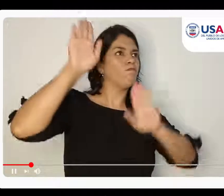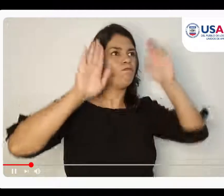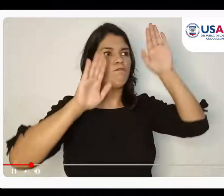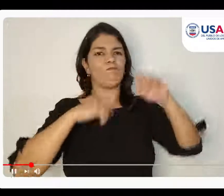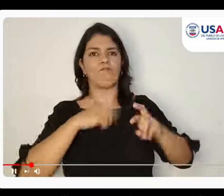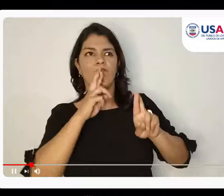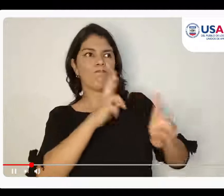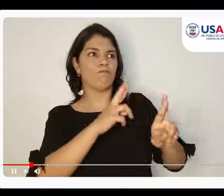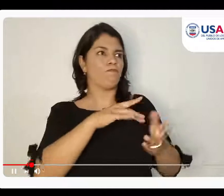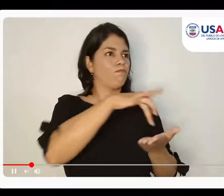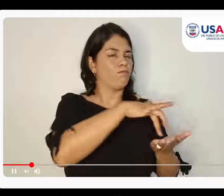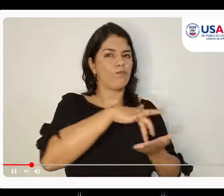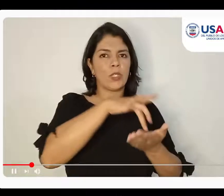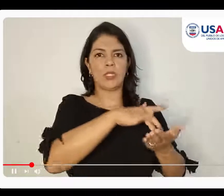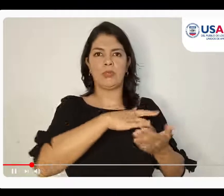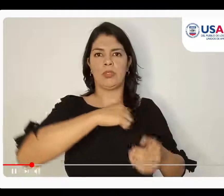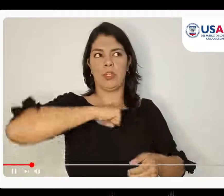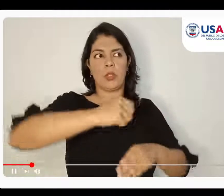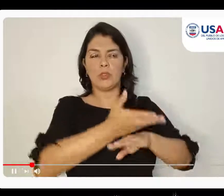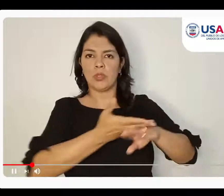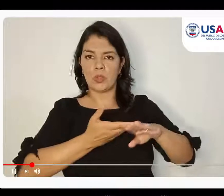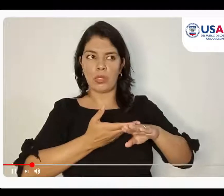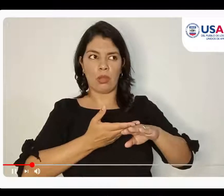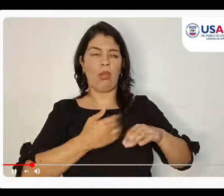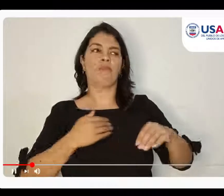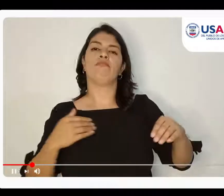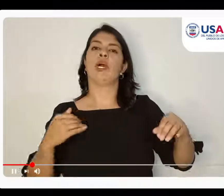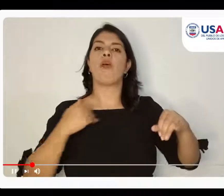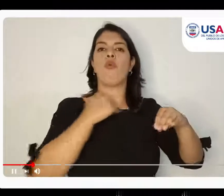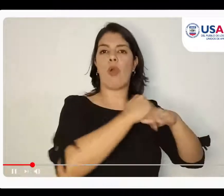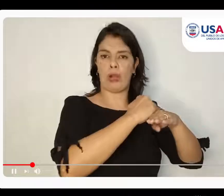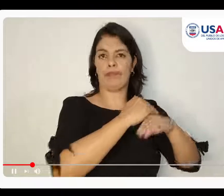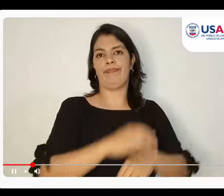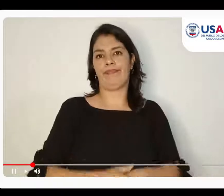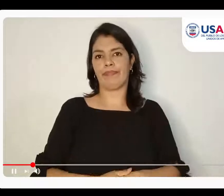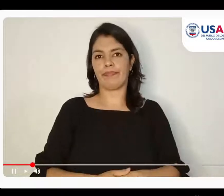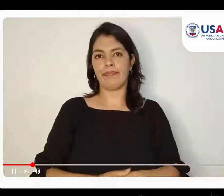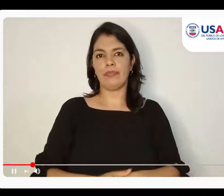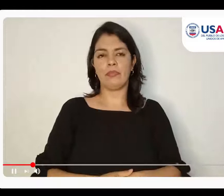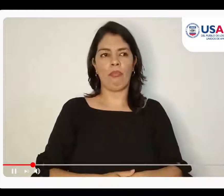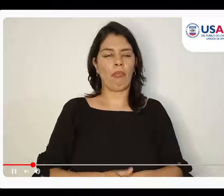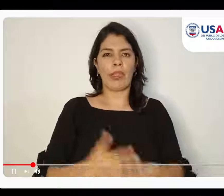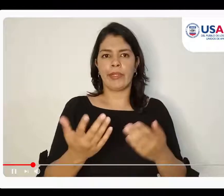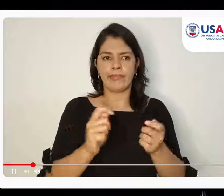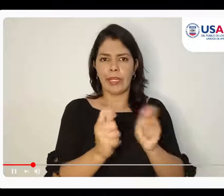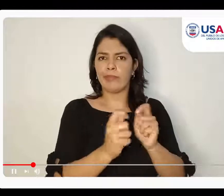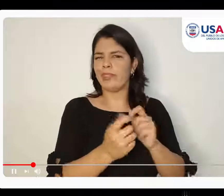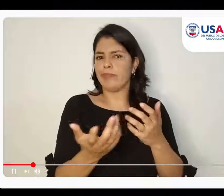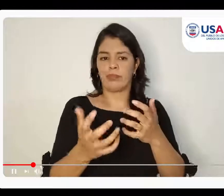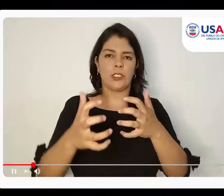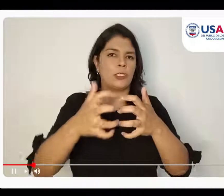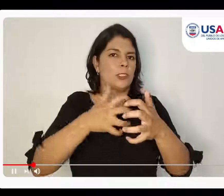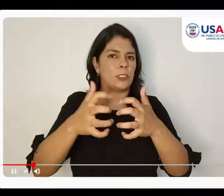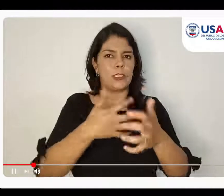la participación y el ejercicio de sus derechos. Y eso se relaciona con todos los sistemas, tecnologías